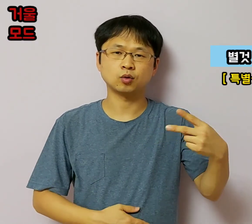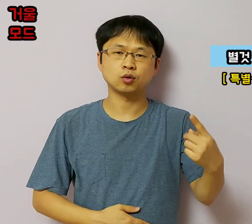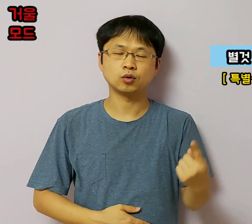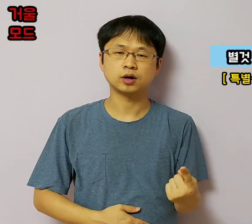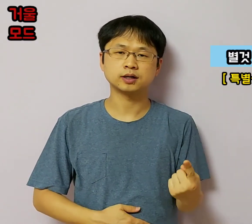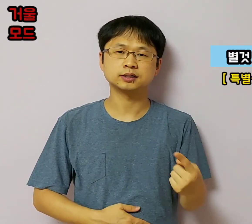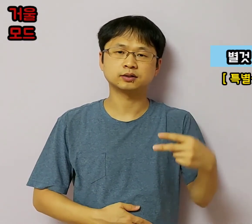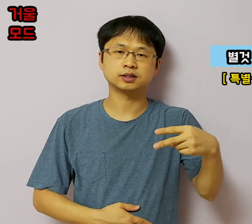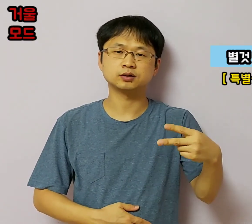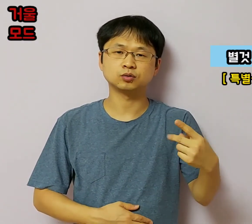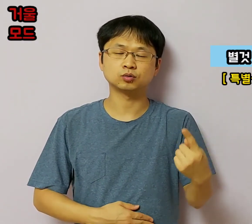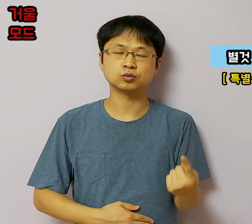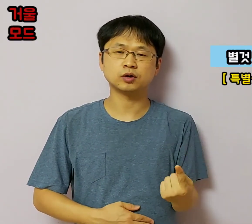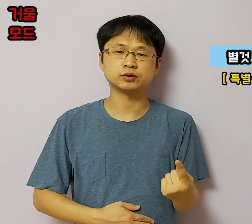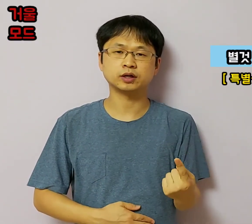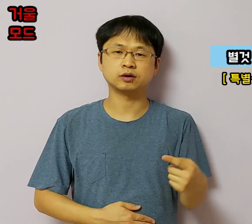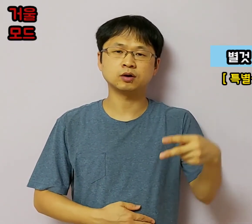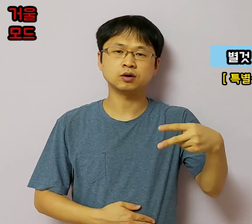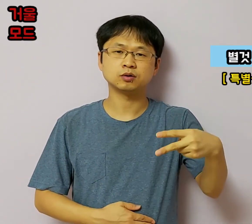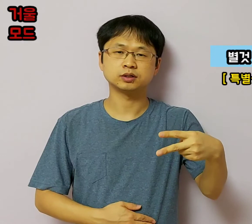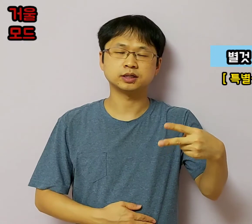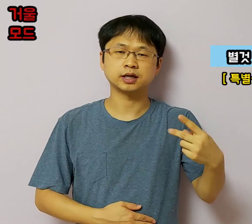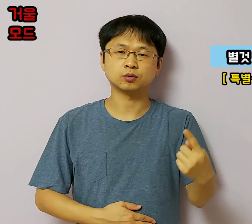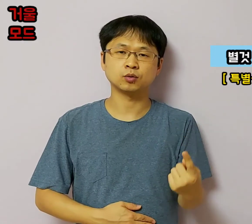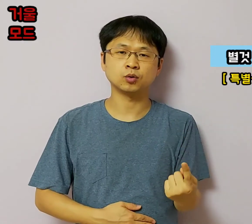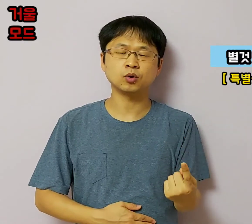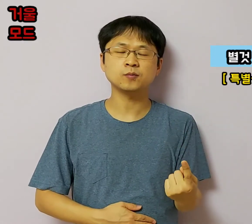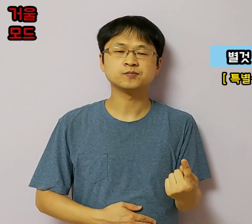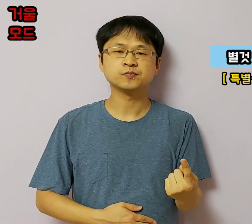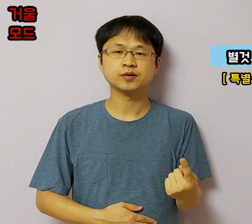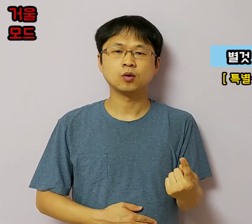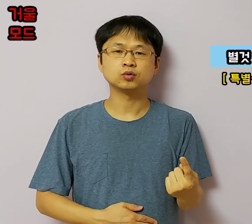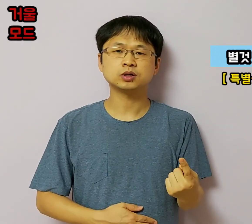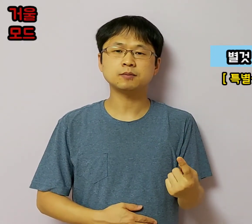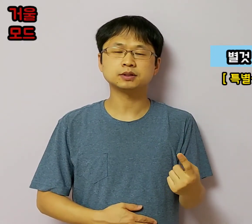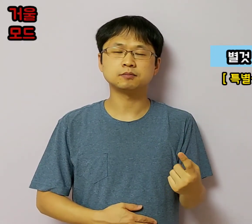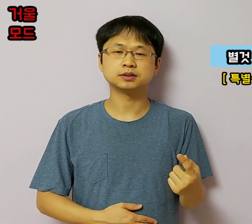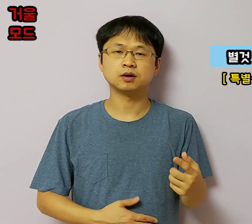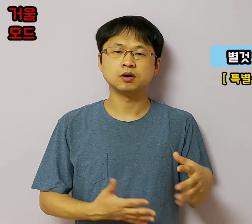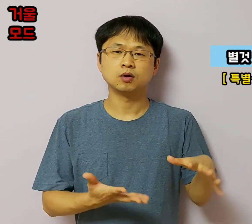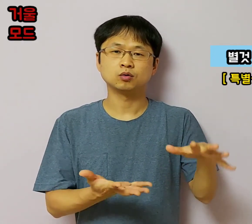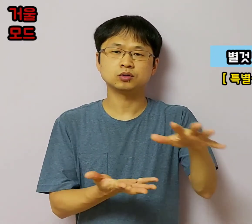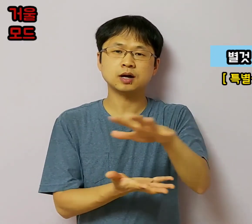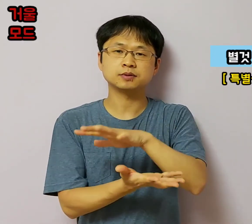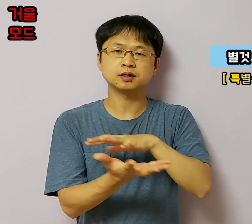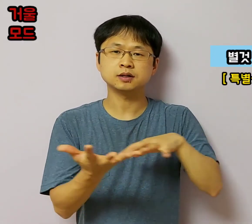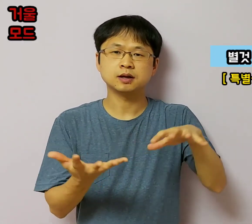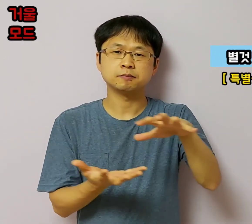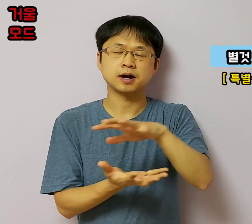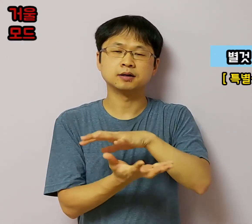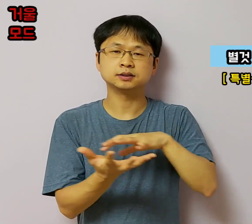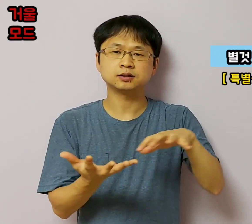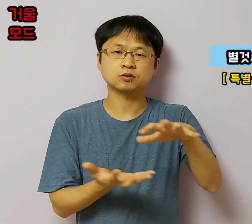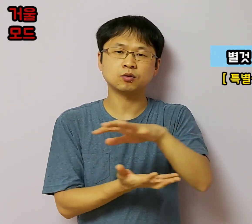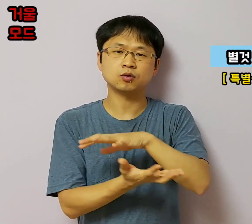이래도 한 글자 띄고도 또 나오네요. 이래도 호들갑을 떨면서, 호들갑은 막 어지럽고